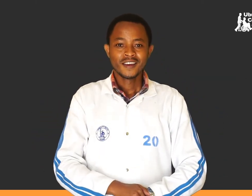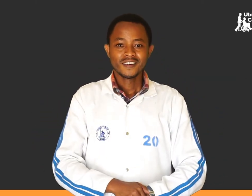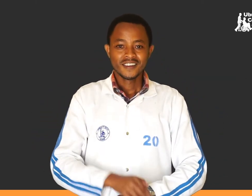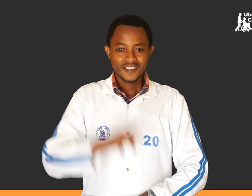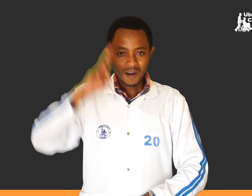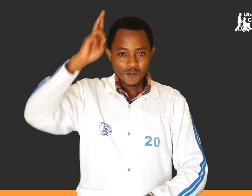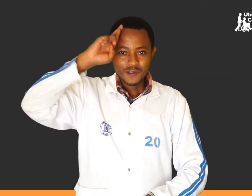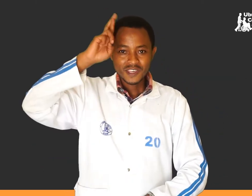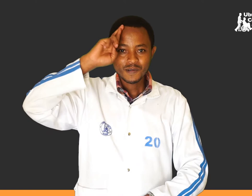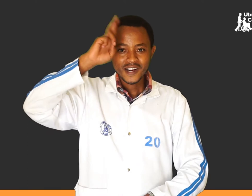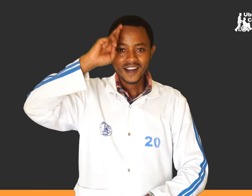niba munyibuka